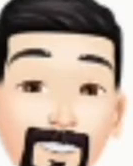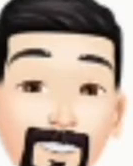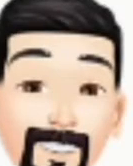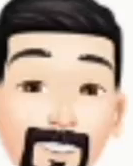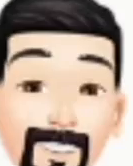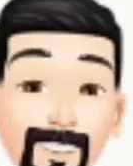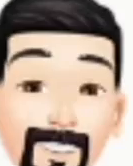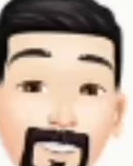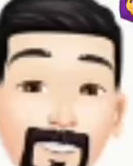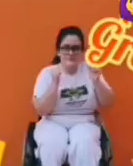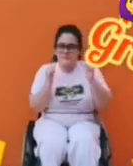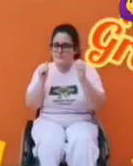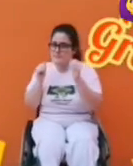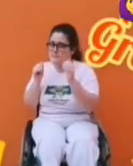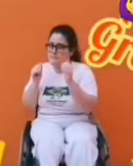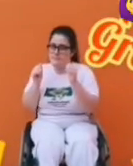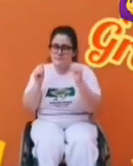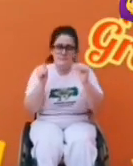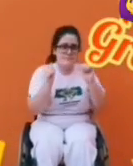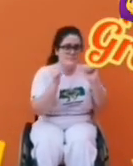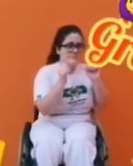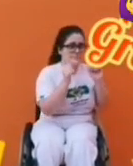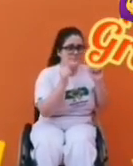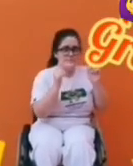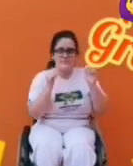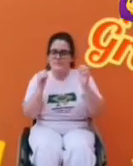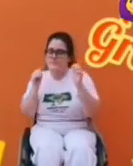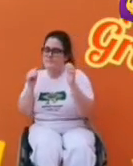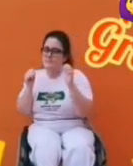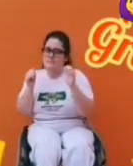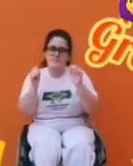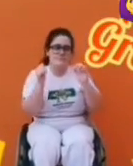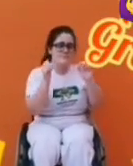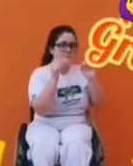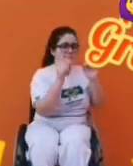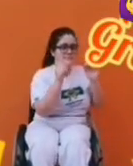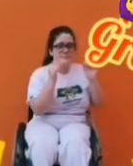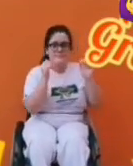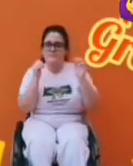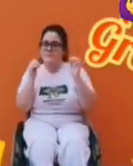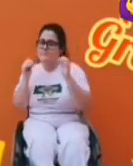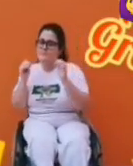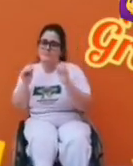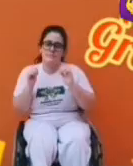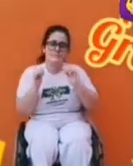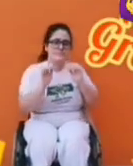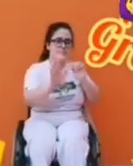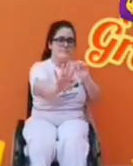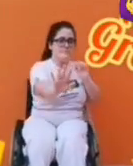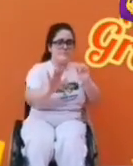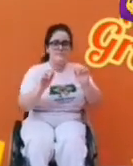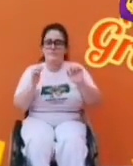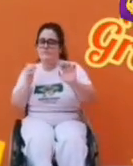capoeira é para todos. Ei, não deixa seu barco virar. Não deixa a maré te